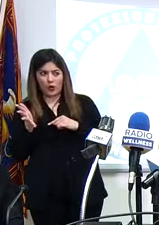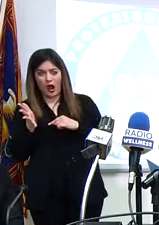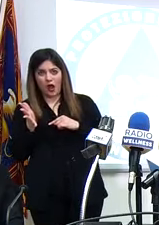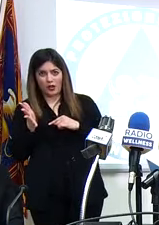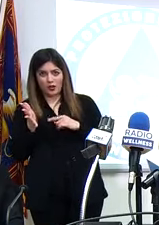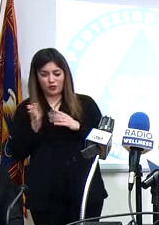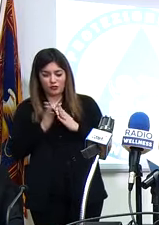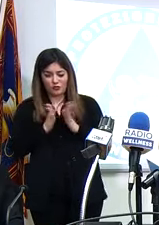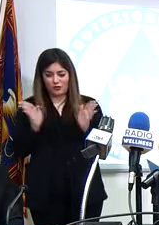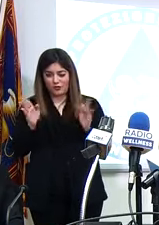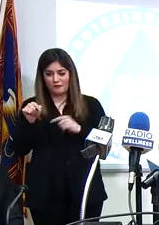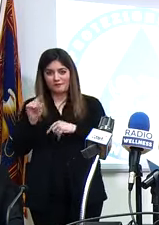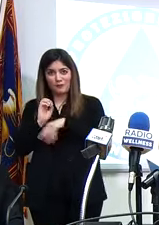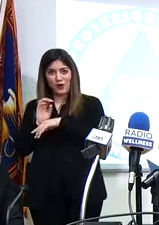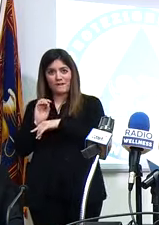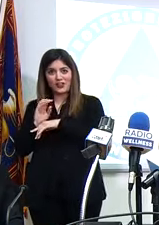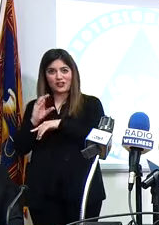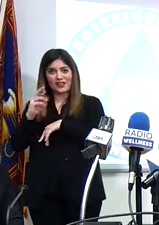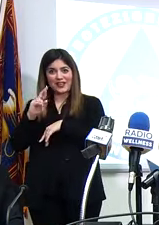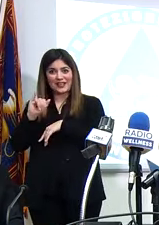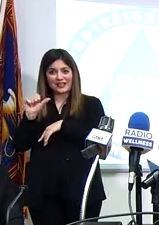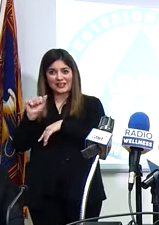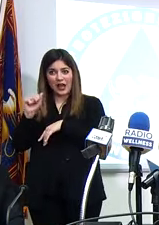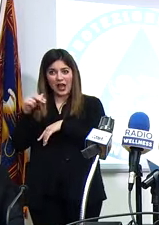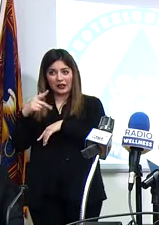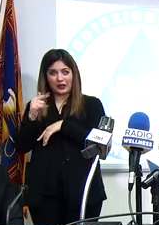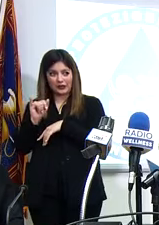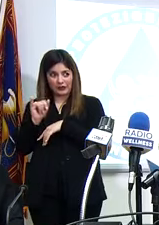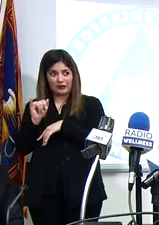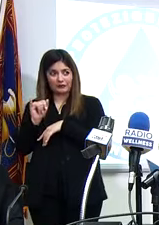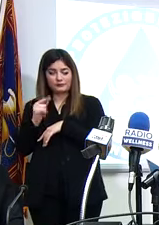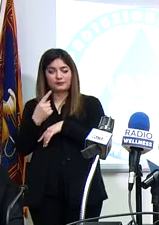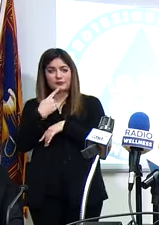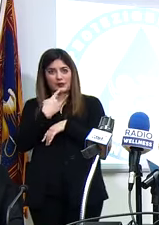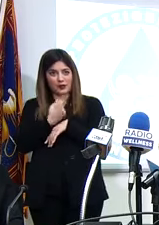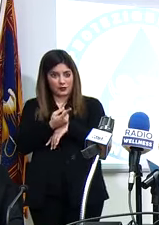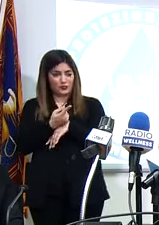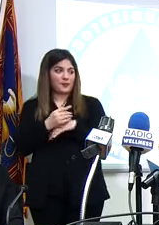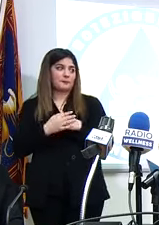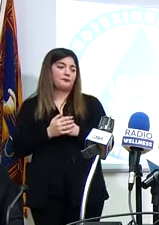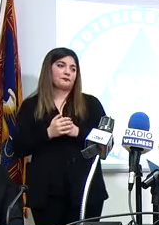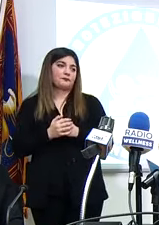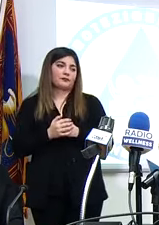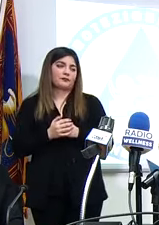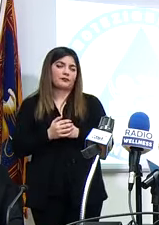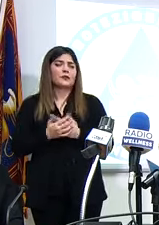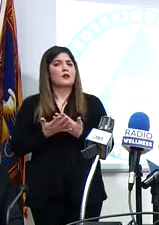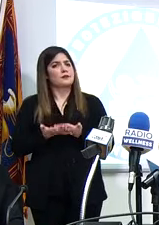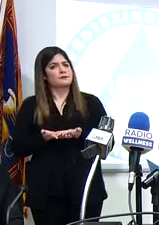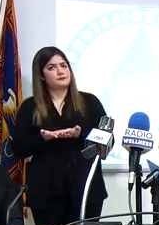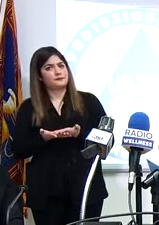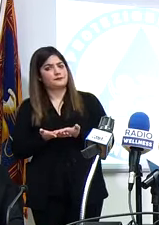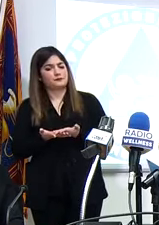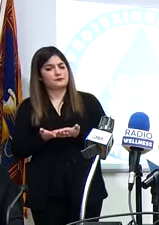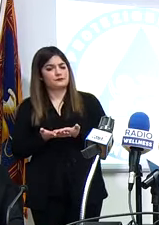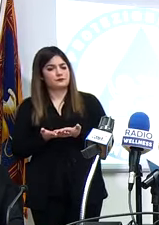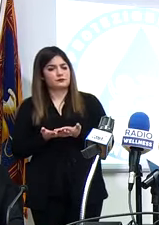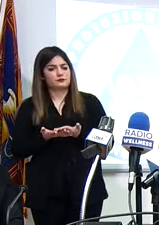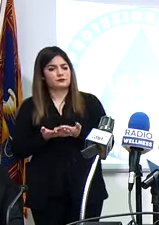il professor Andrea Crisanti, dice: mai si è visto praticare